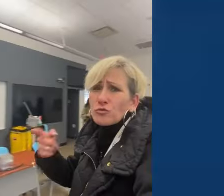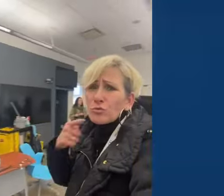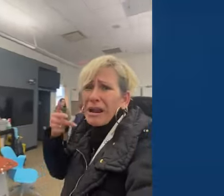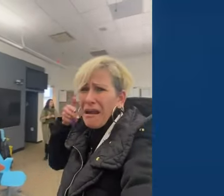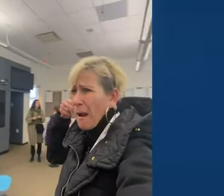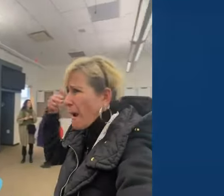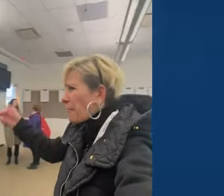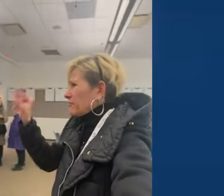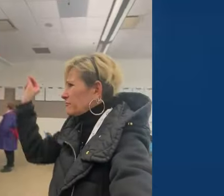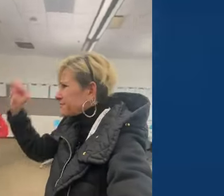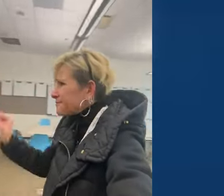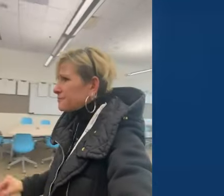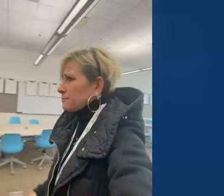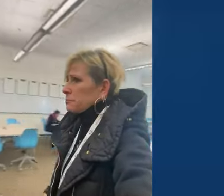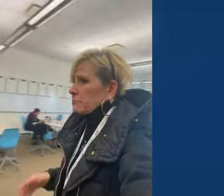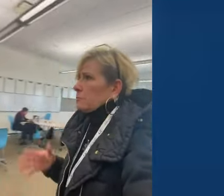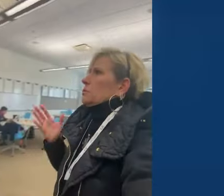Всичко е визуално достъпно.